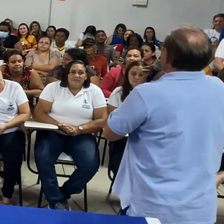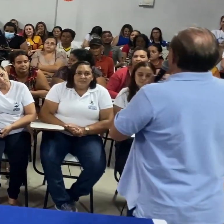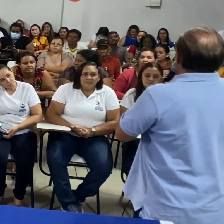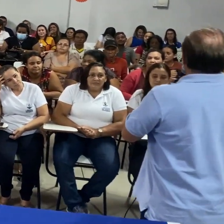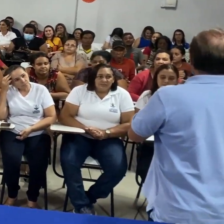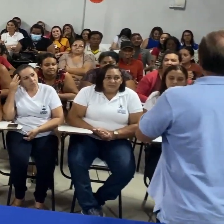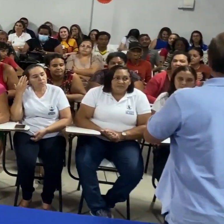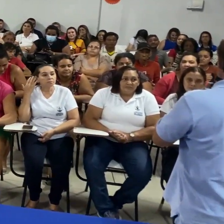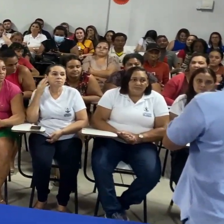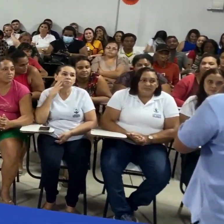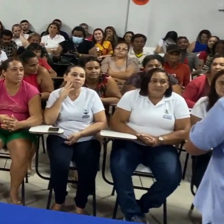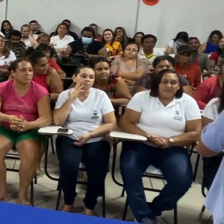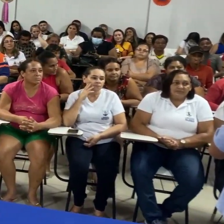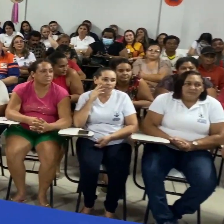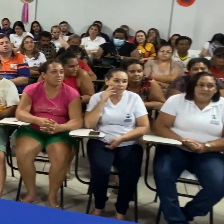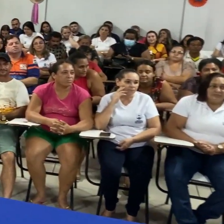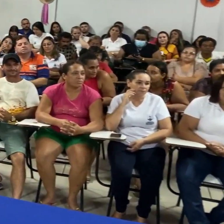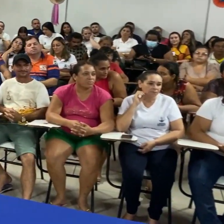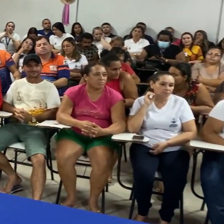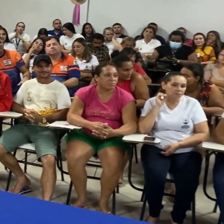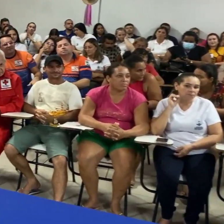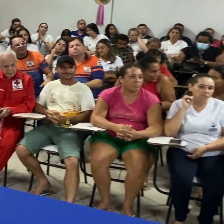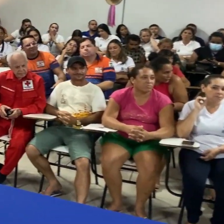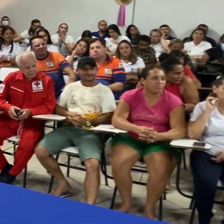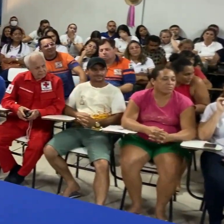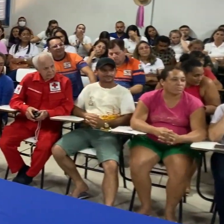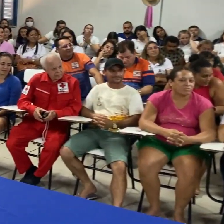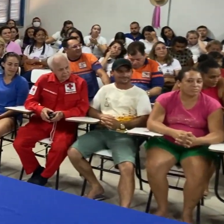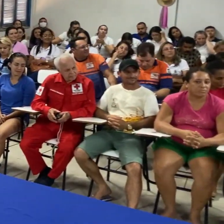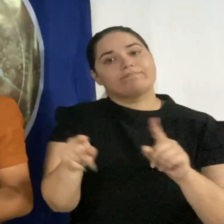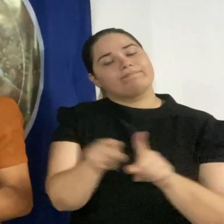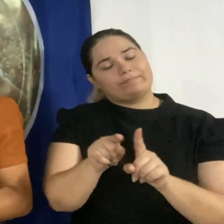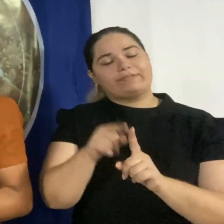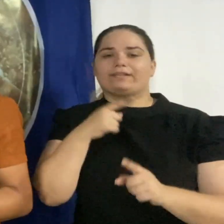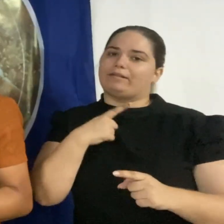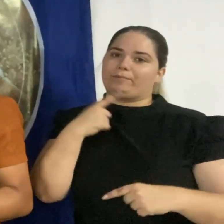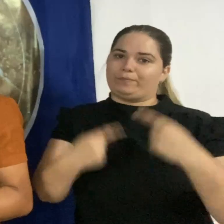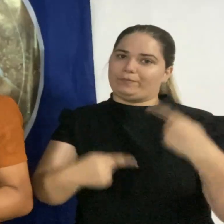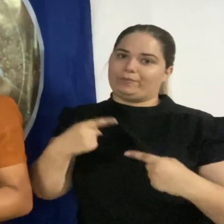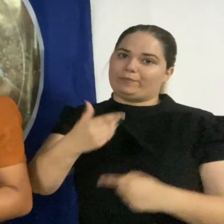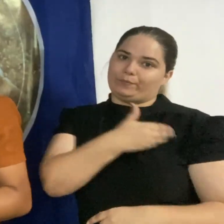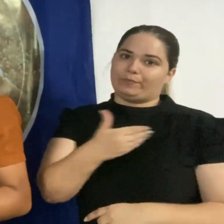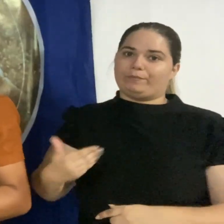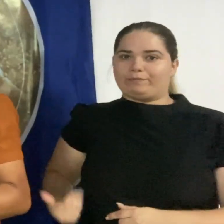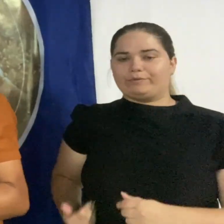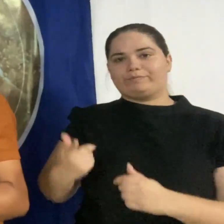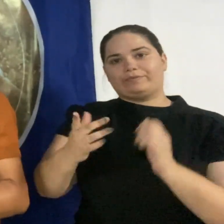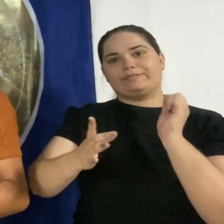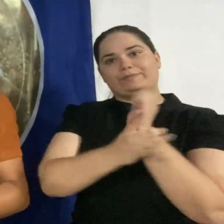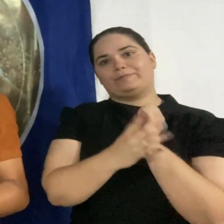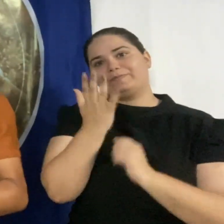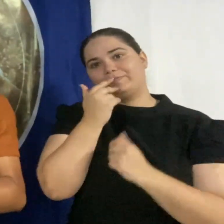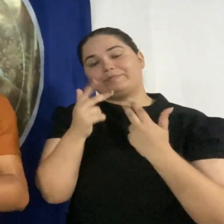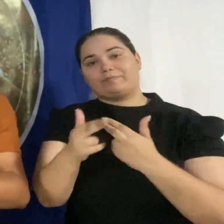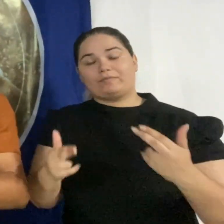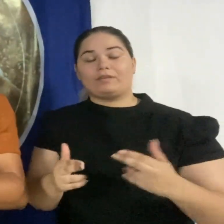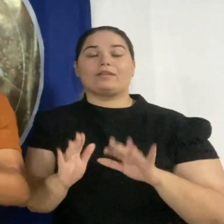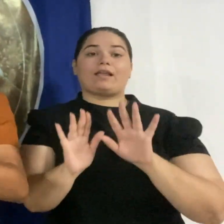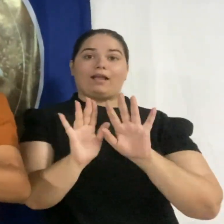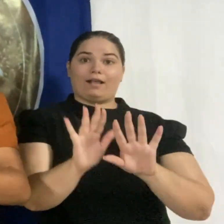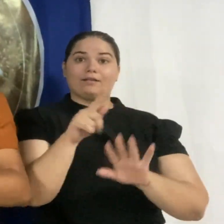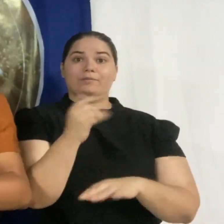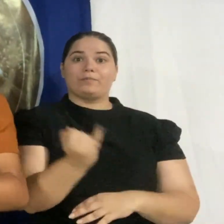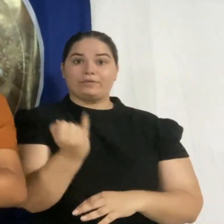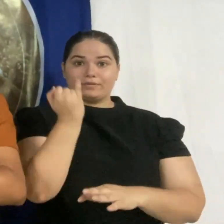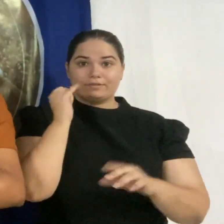claro, né, a gente contemplando a população, a gente está fazendo a política pública da segurança alimentar. E vale deixar claro para as pessoas